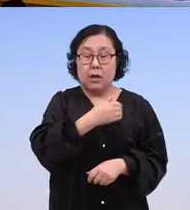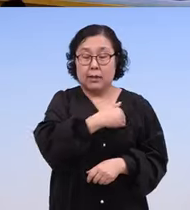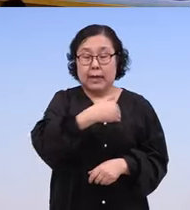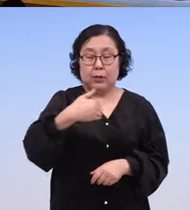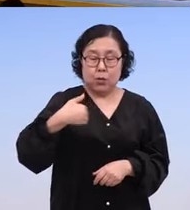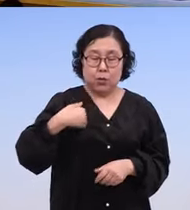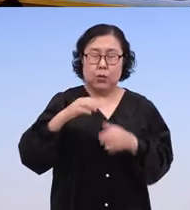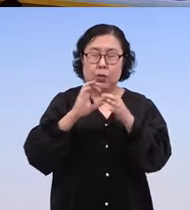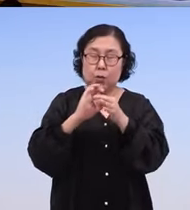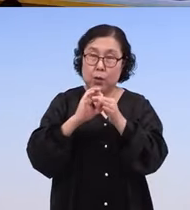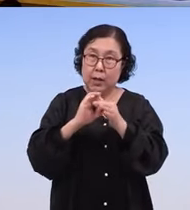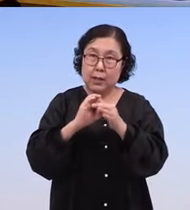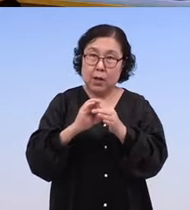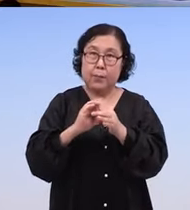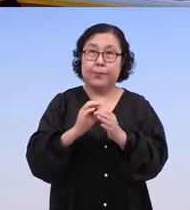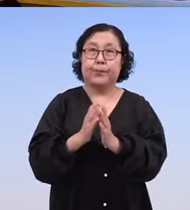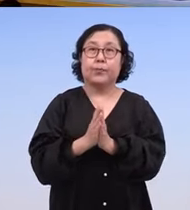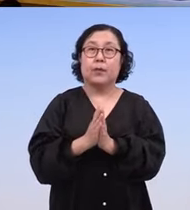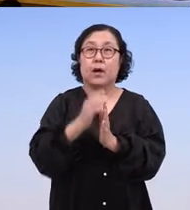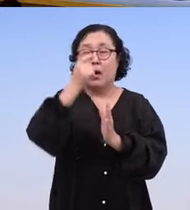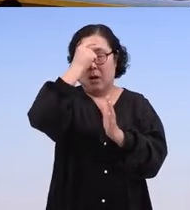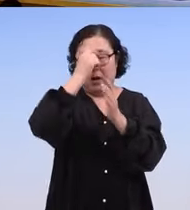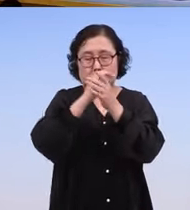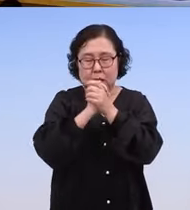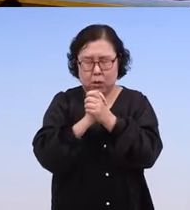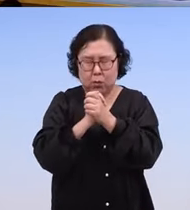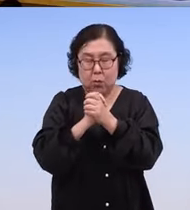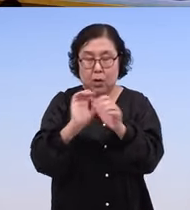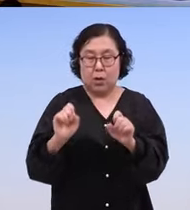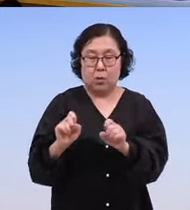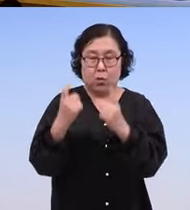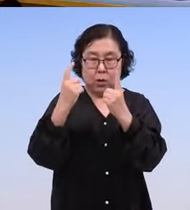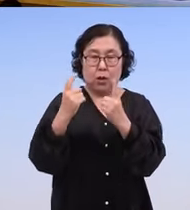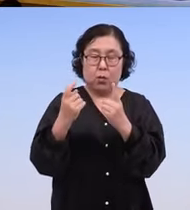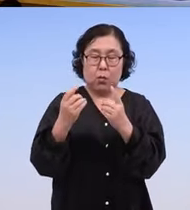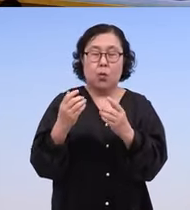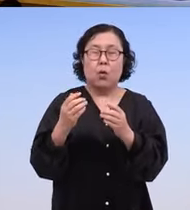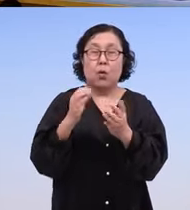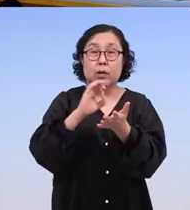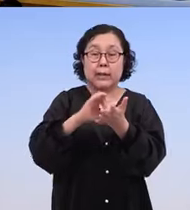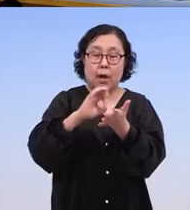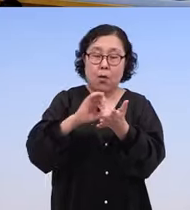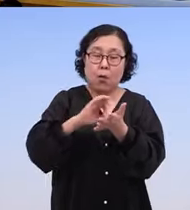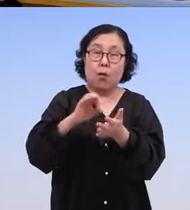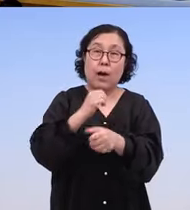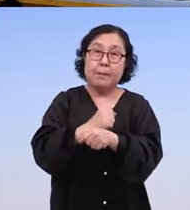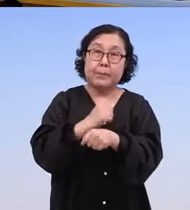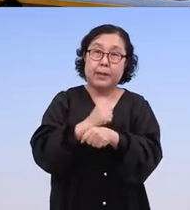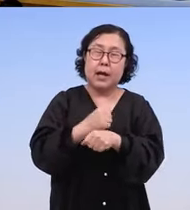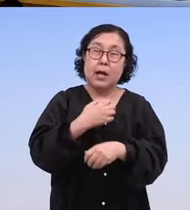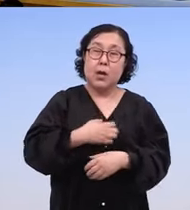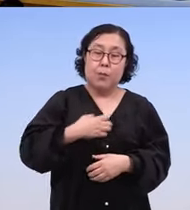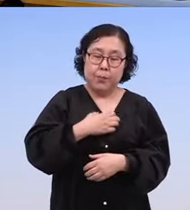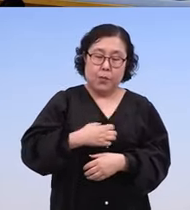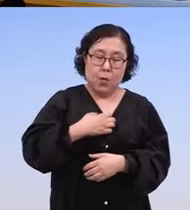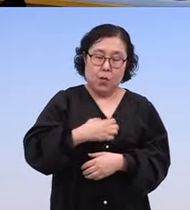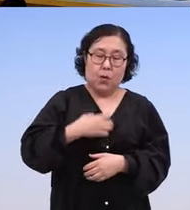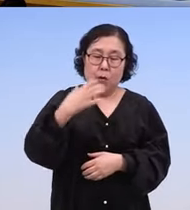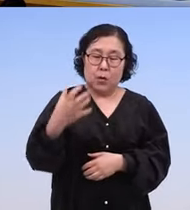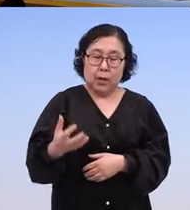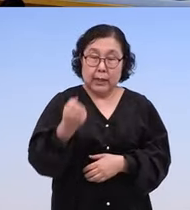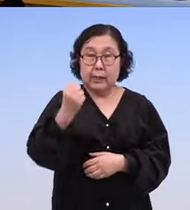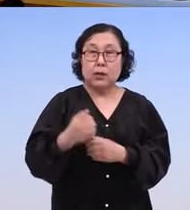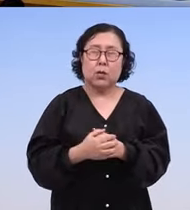도구로, 기도를 사용하는 그 계기로 이것을, 염려를 사용하겠다. 오히려 이 염려를 가지고